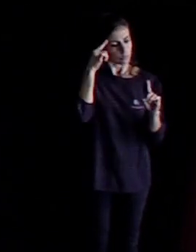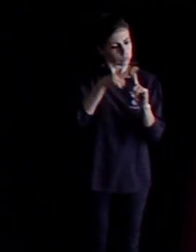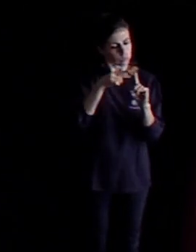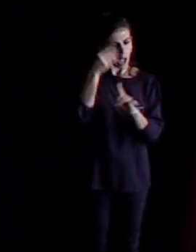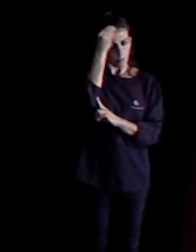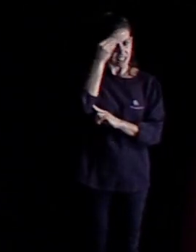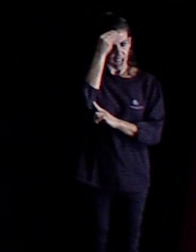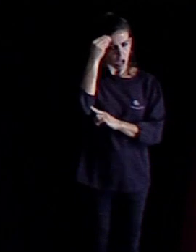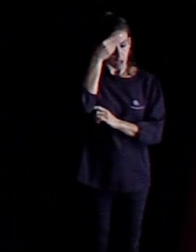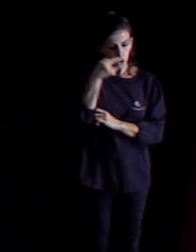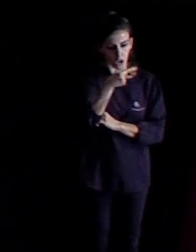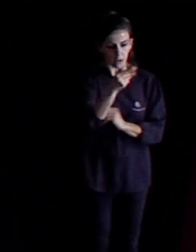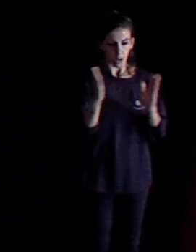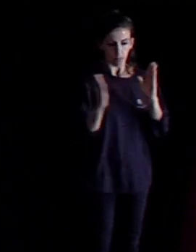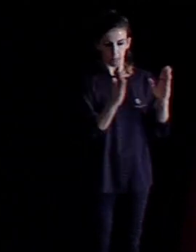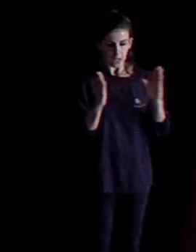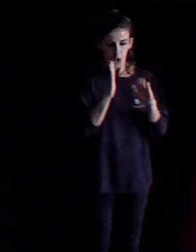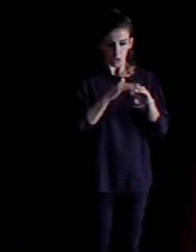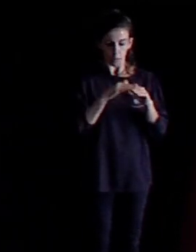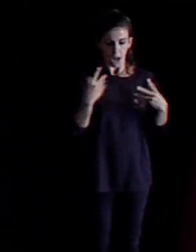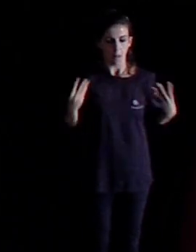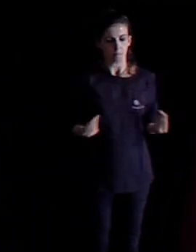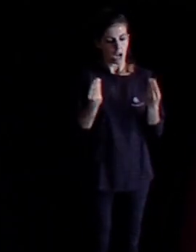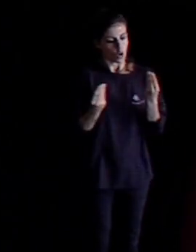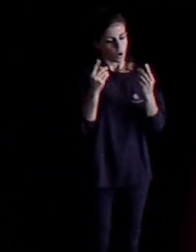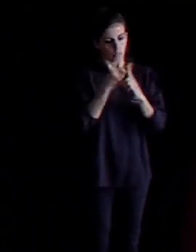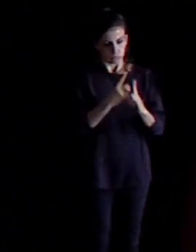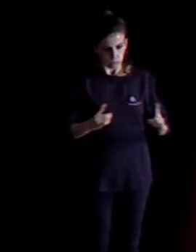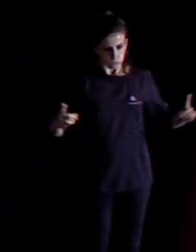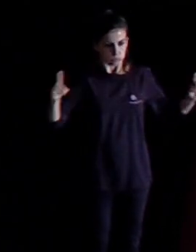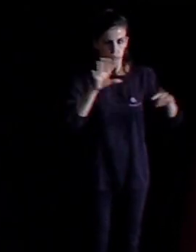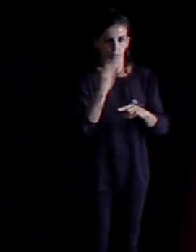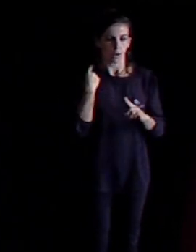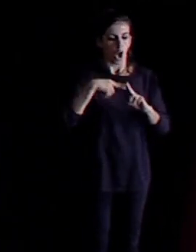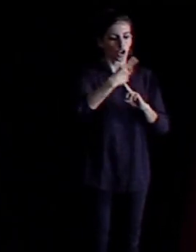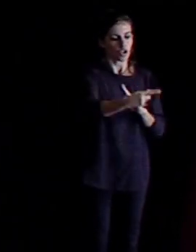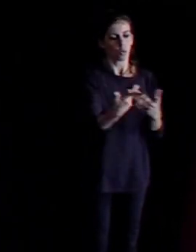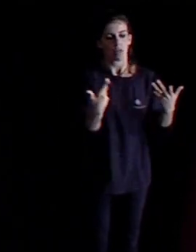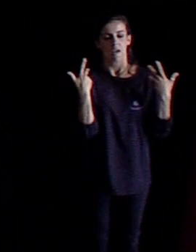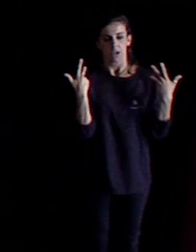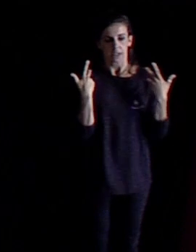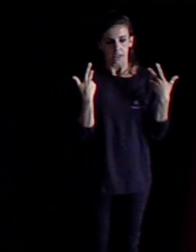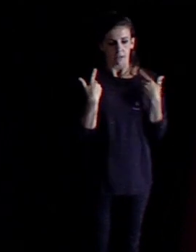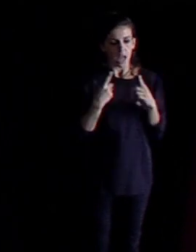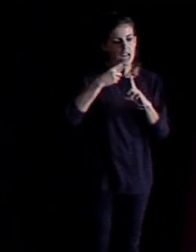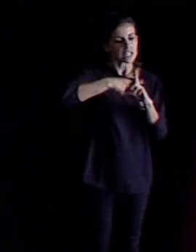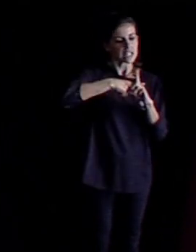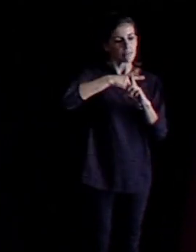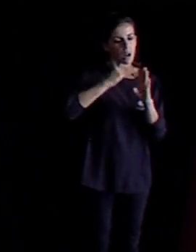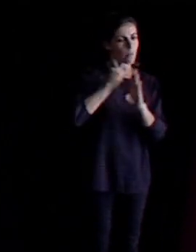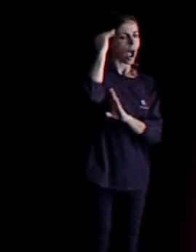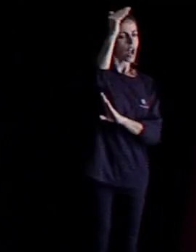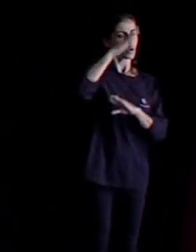intrusivos, periodos más largos de recuperación de los efectos de victimización, niveles más altos de